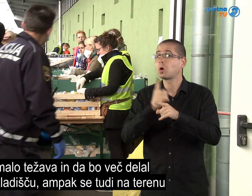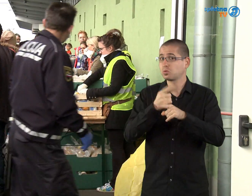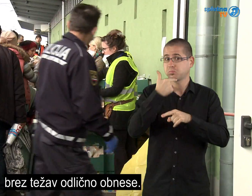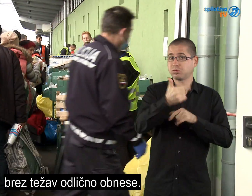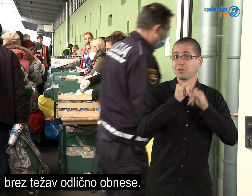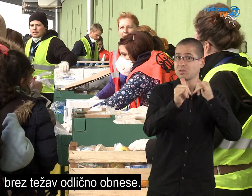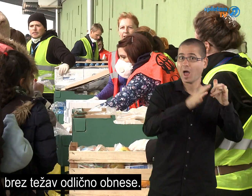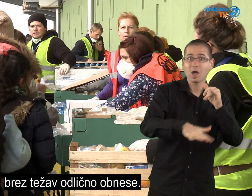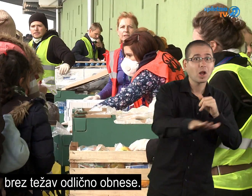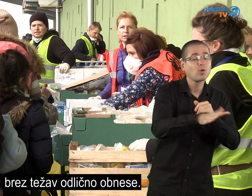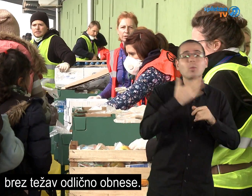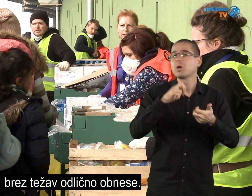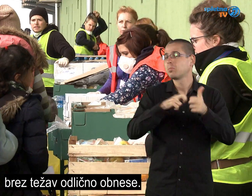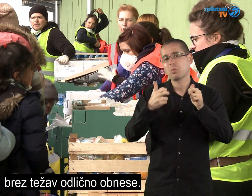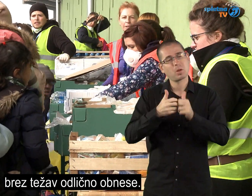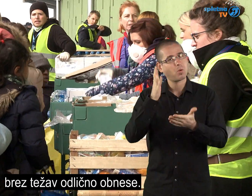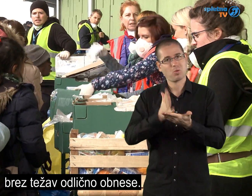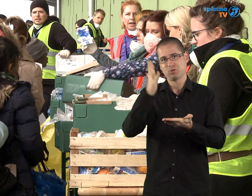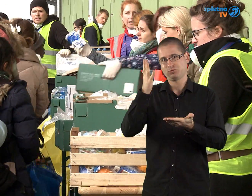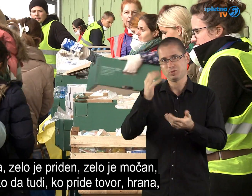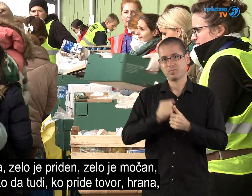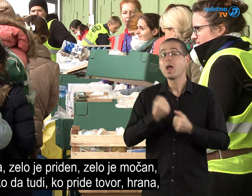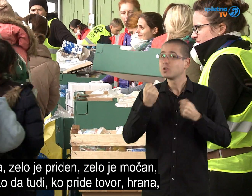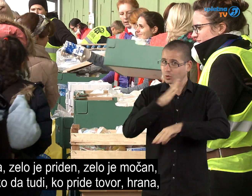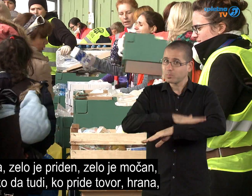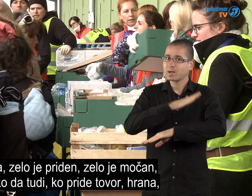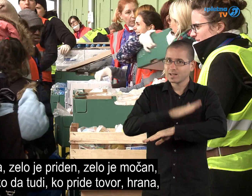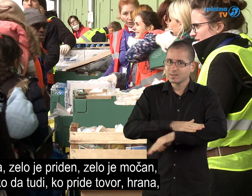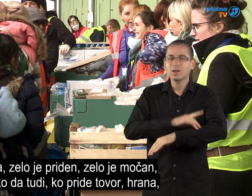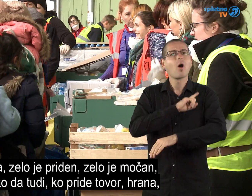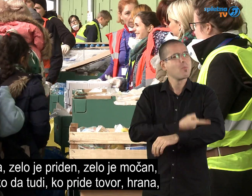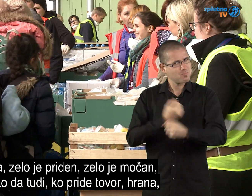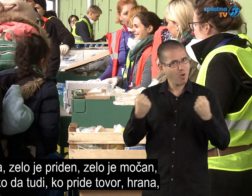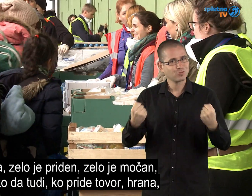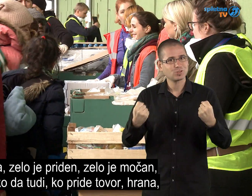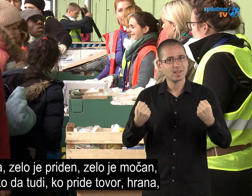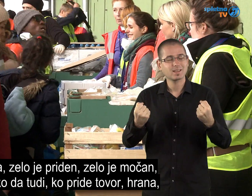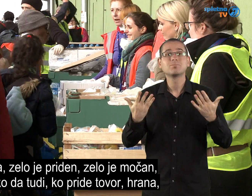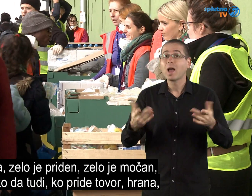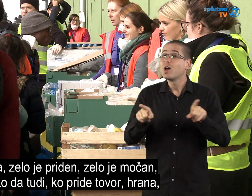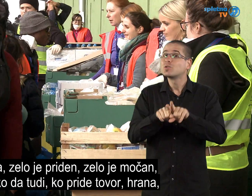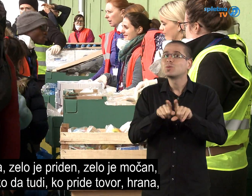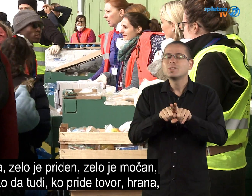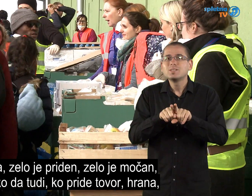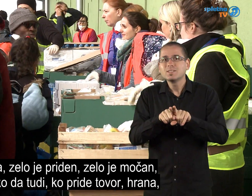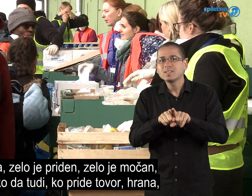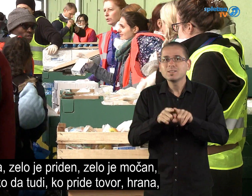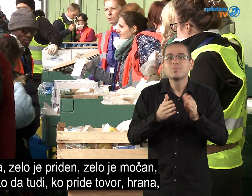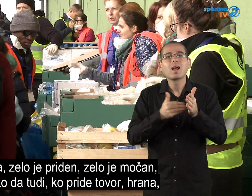terenu brez problema odlično obnese. Ja, zelo je priden, zelo je močan. Tako da v bistvu tudi,